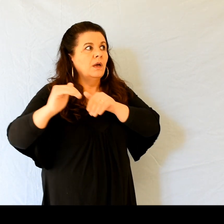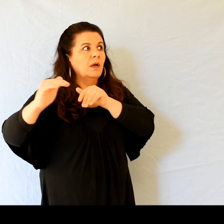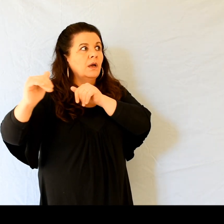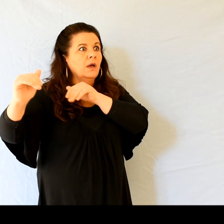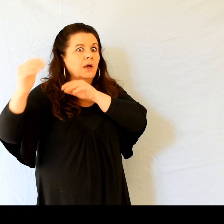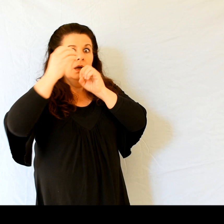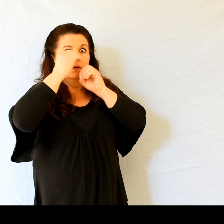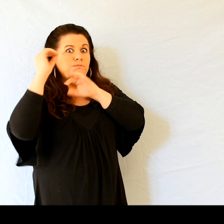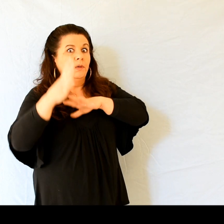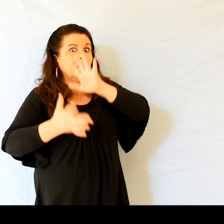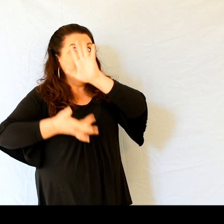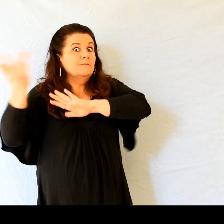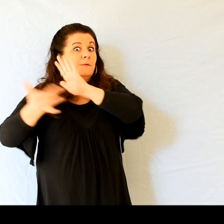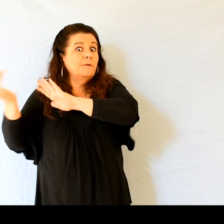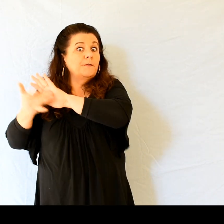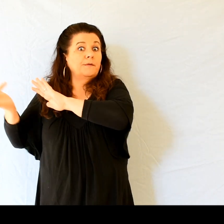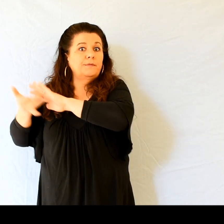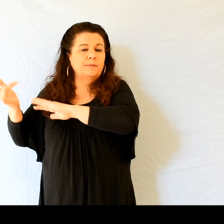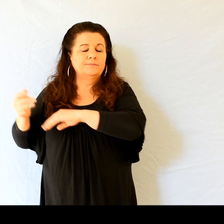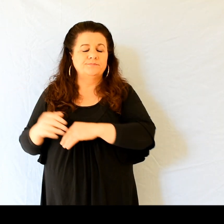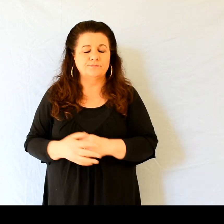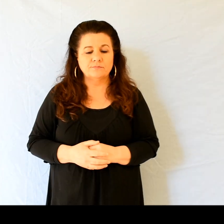Or, un jeune homme qui suivait Jésus,